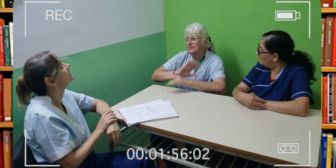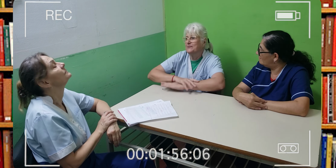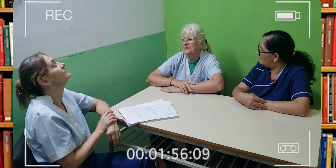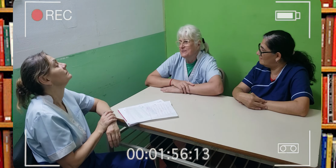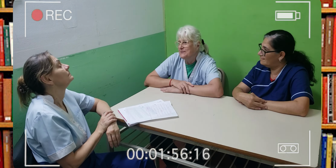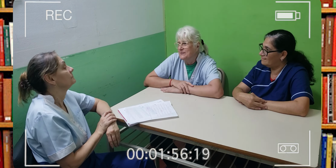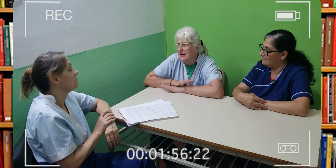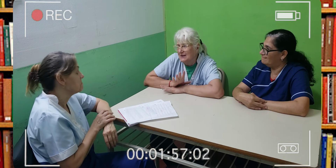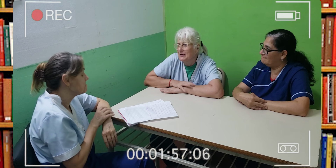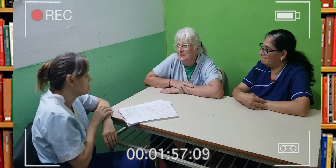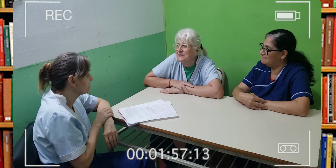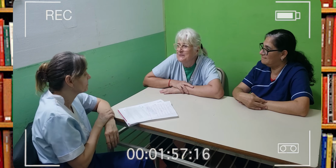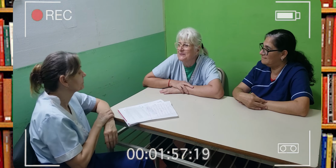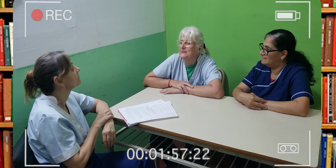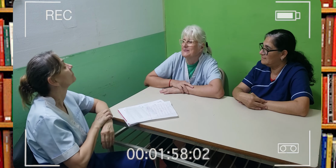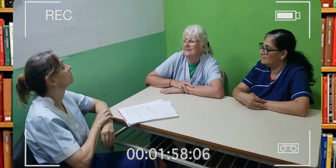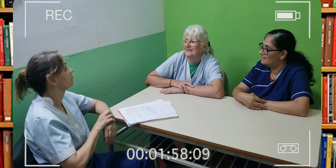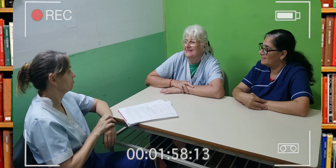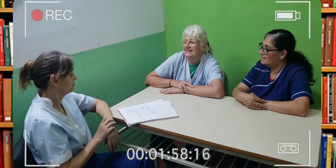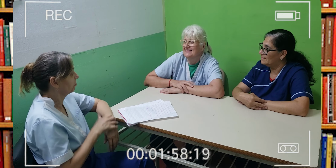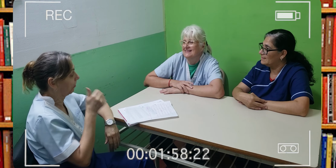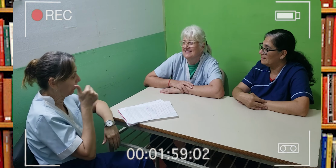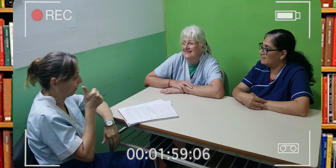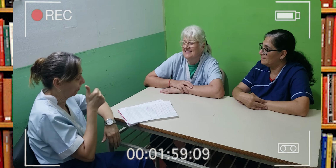Y ahora soy como referente para los chicos.